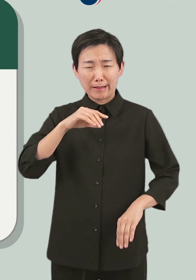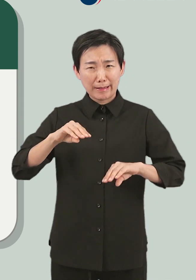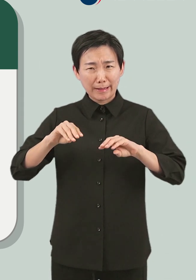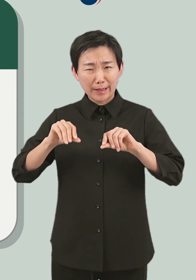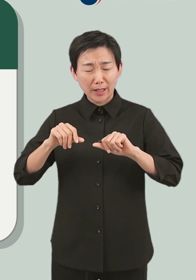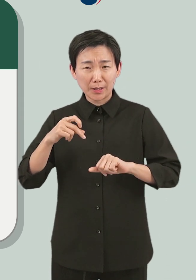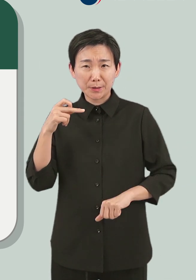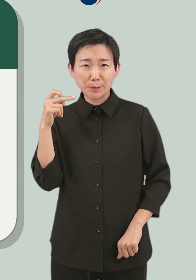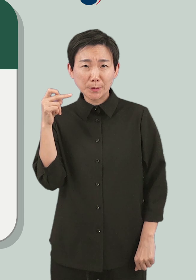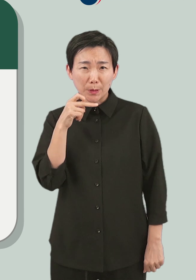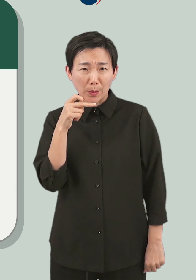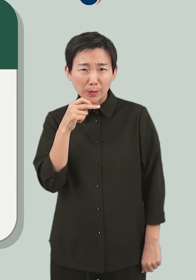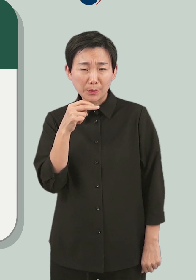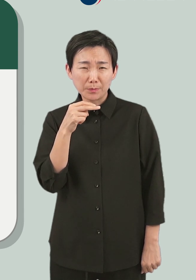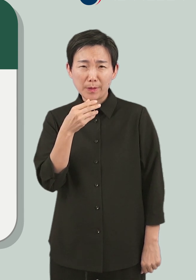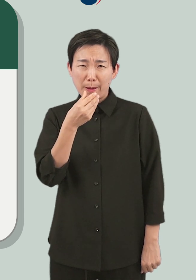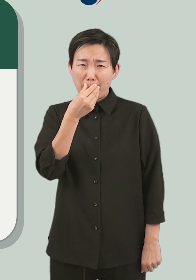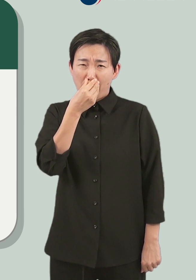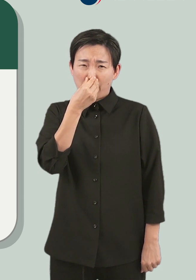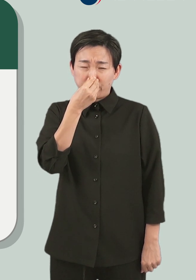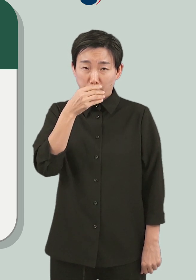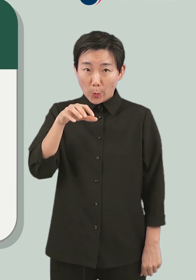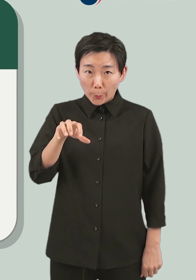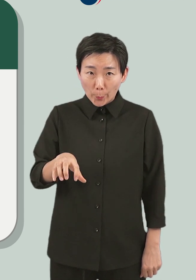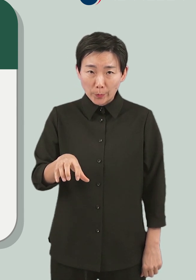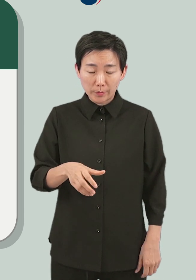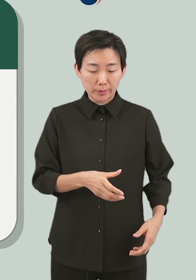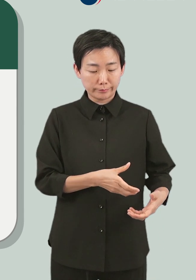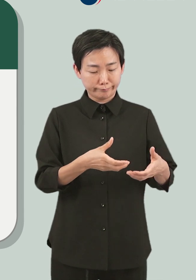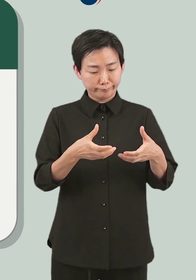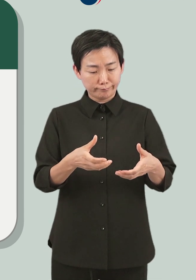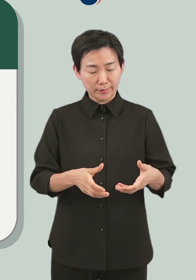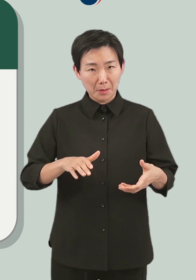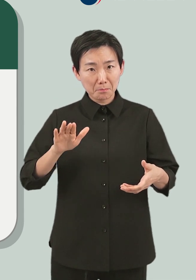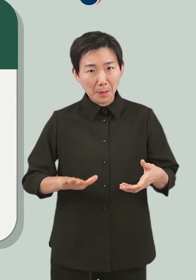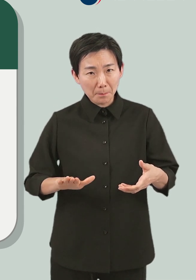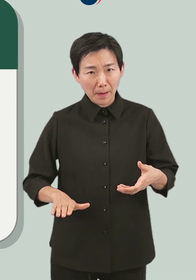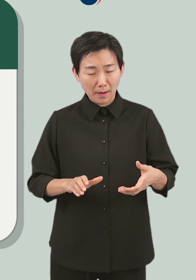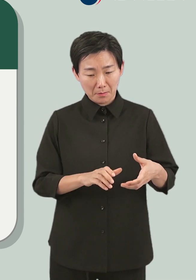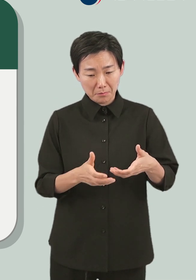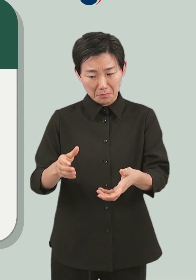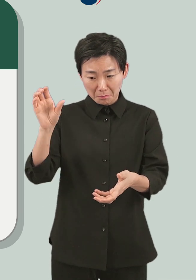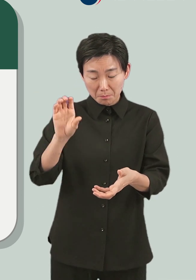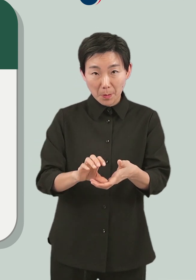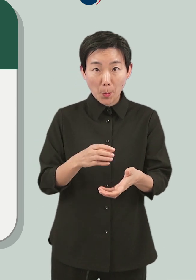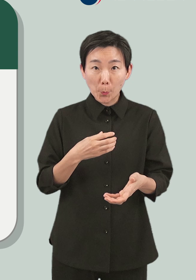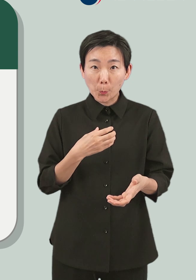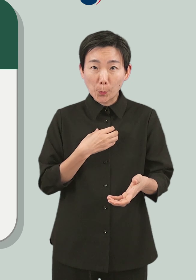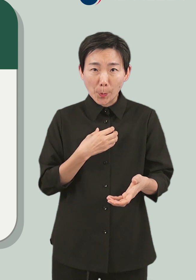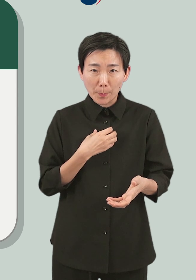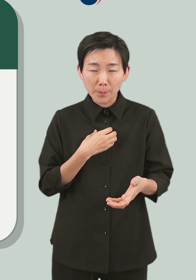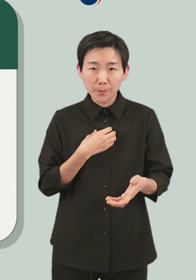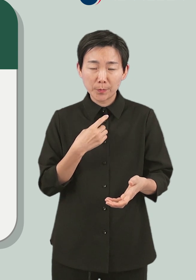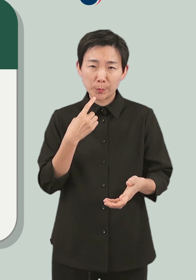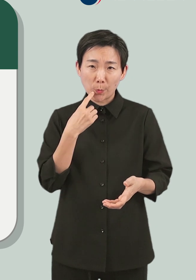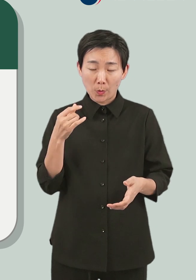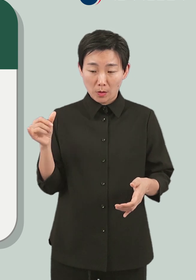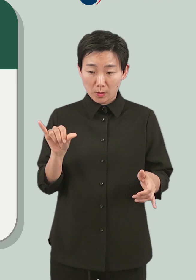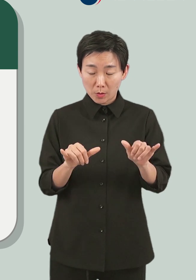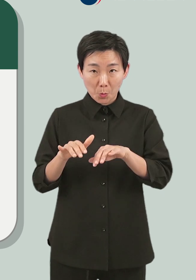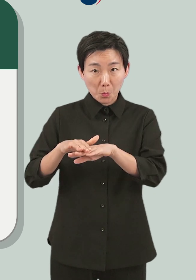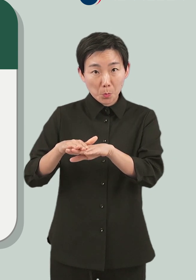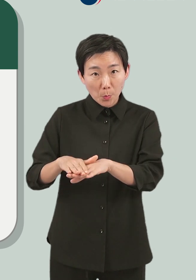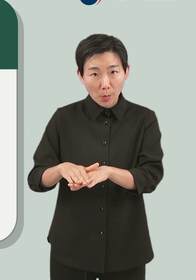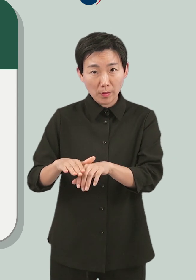먼지, 염분 등 공기의 영향을 받는 곳, 진동, 충격이 있는 곳, 화학약품을 보관하는 장소나 가스가 발생하는